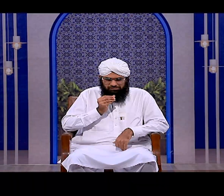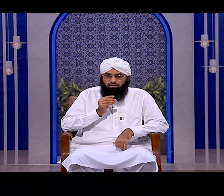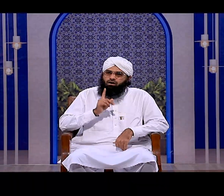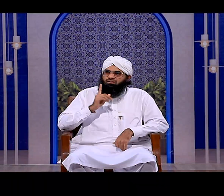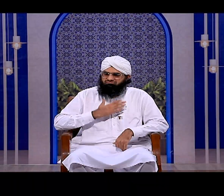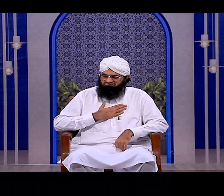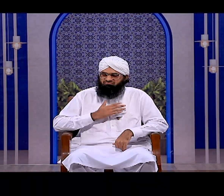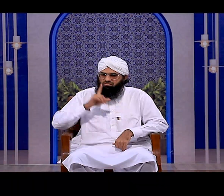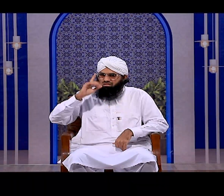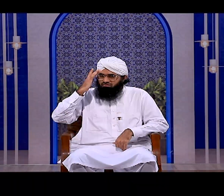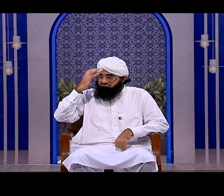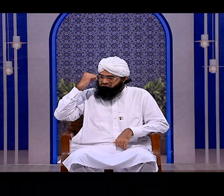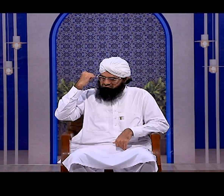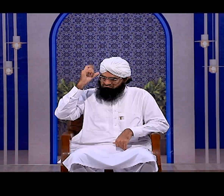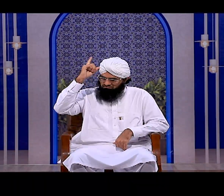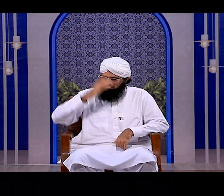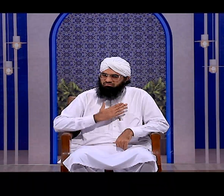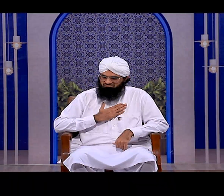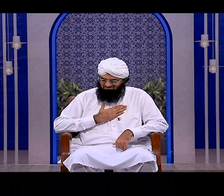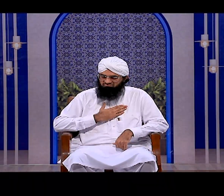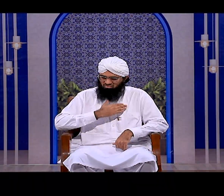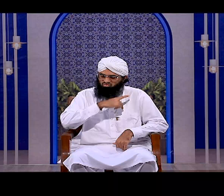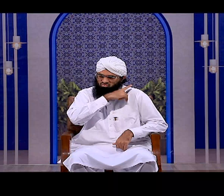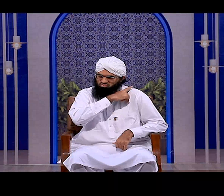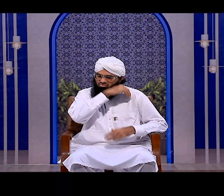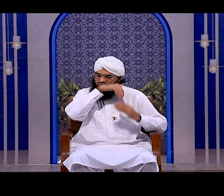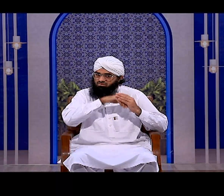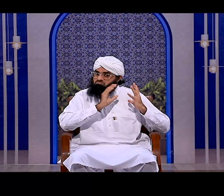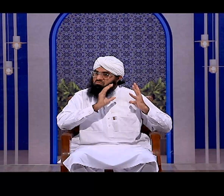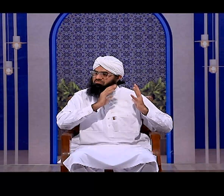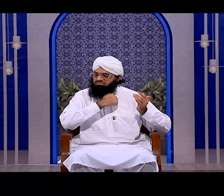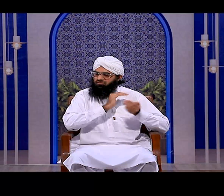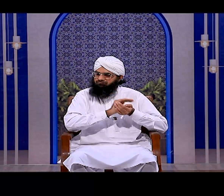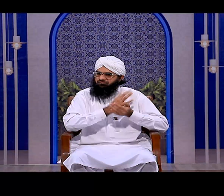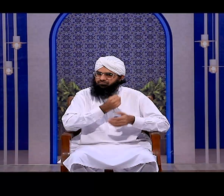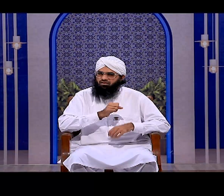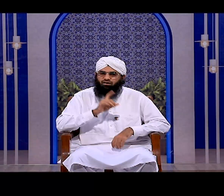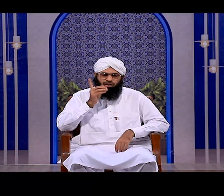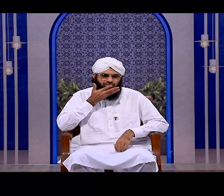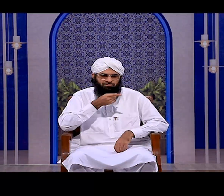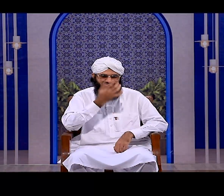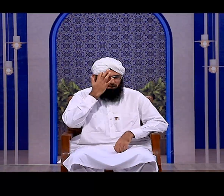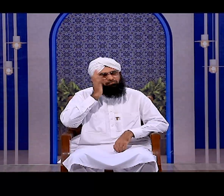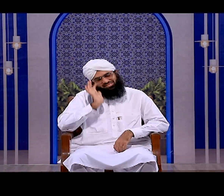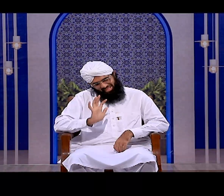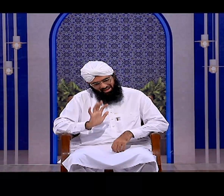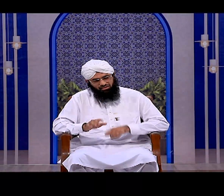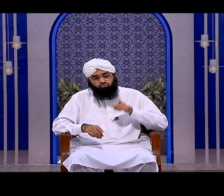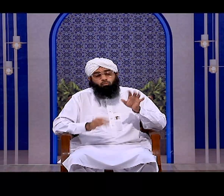کی قسم میں نے کبیرہ گناہ بھی کیے ہیں۔ اللہ پاک فرمائے گا، میں جانتا ہوں، تم سب گناہوں کا